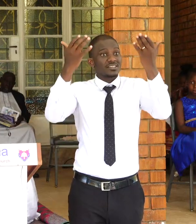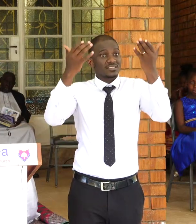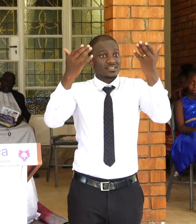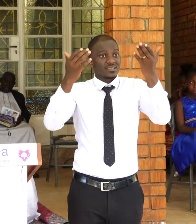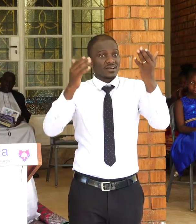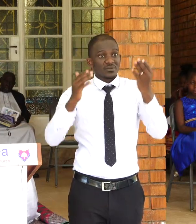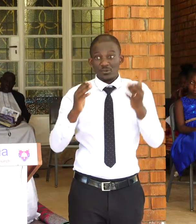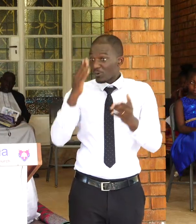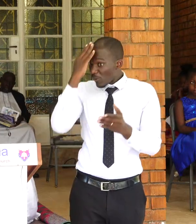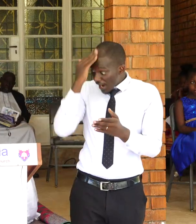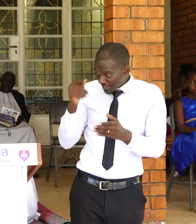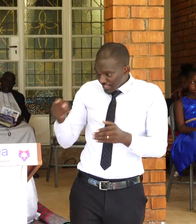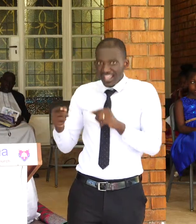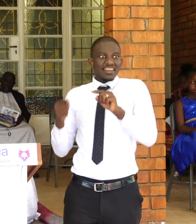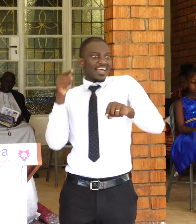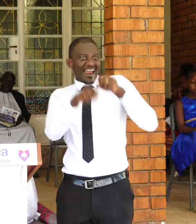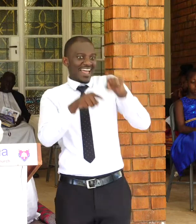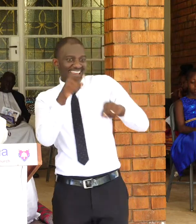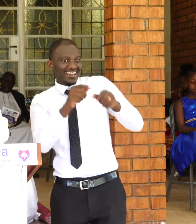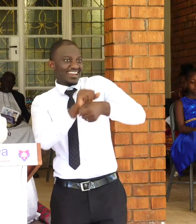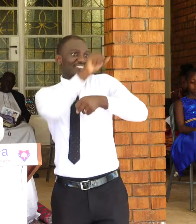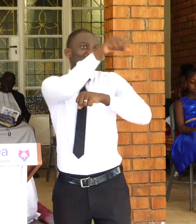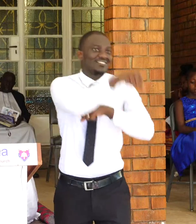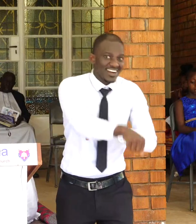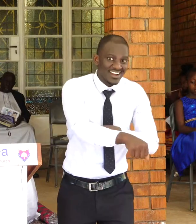bayinza omusinza amaanyi bangi